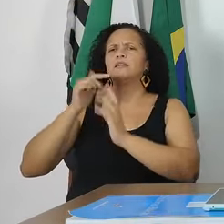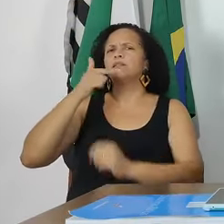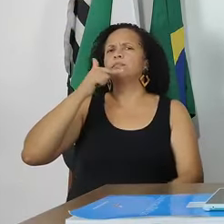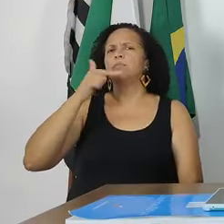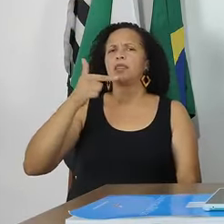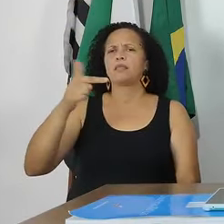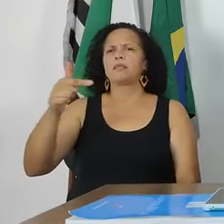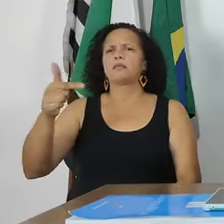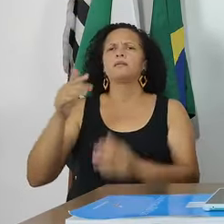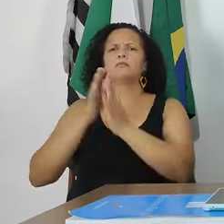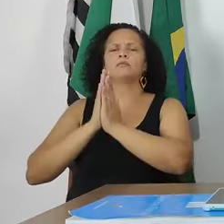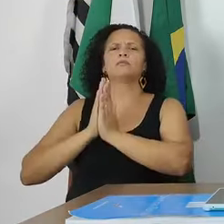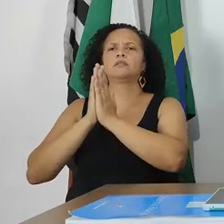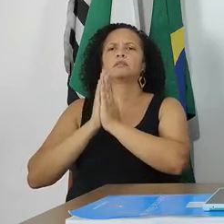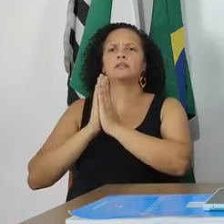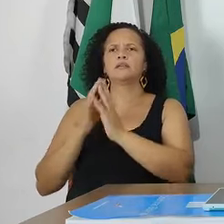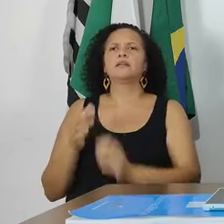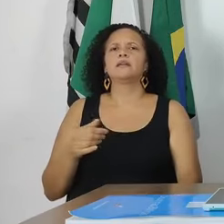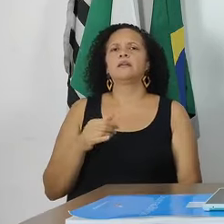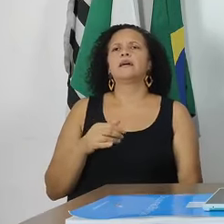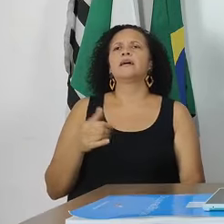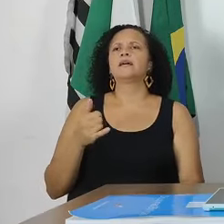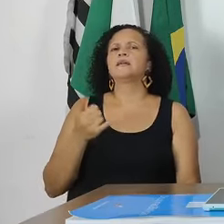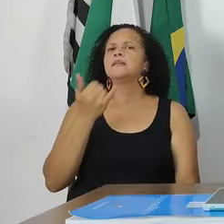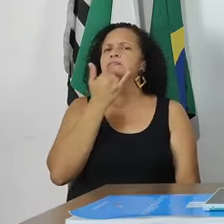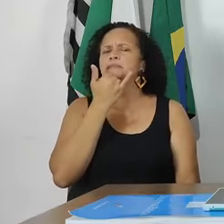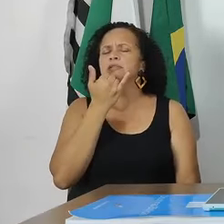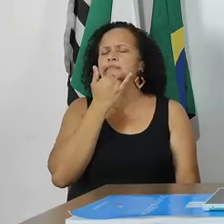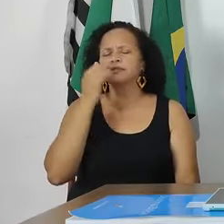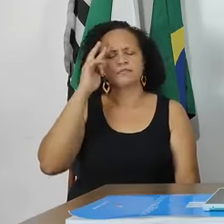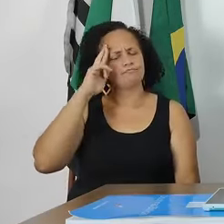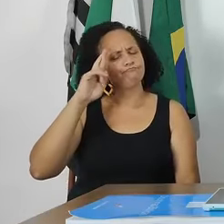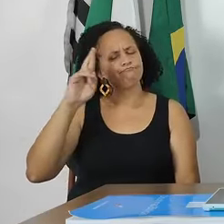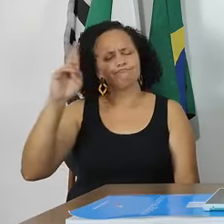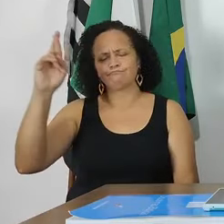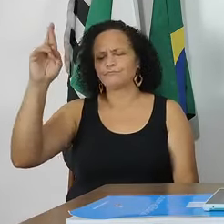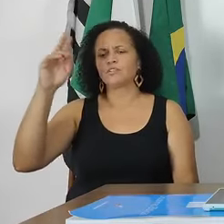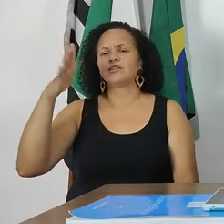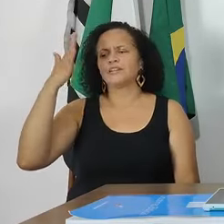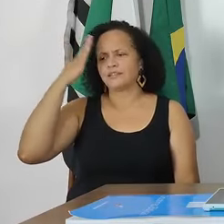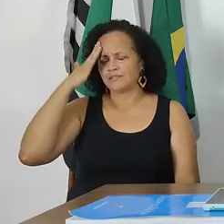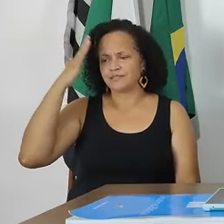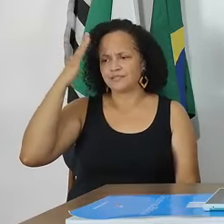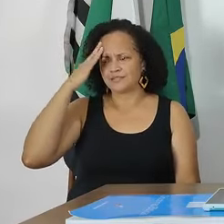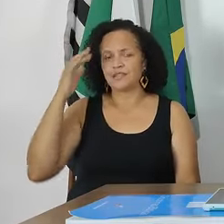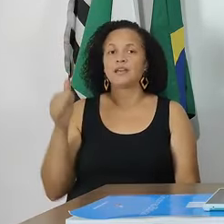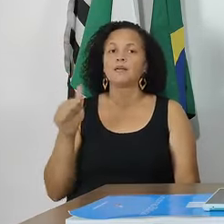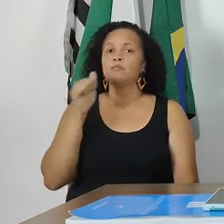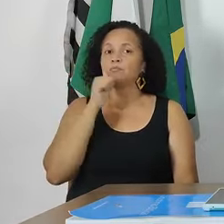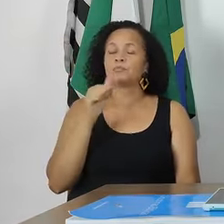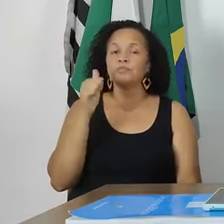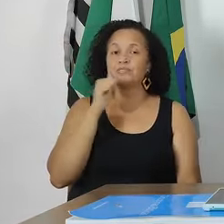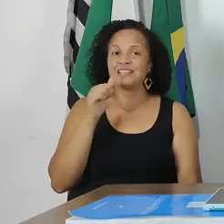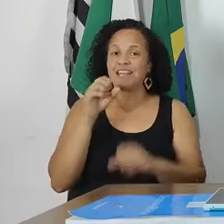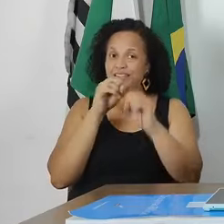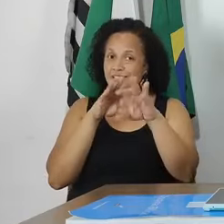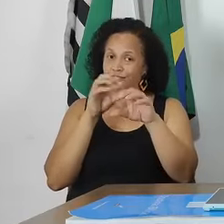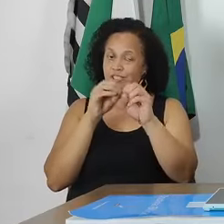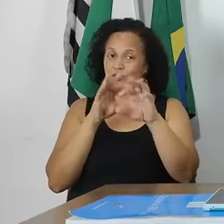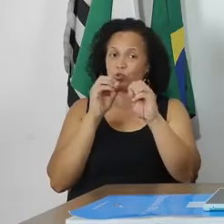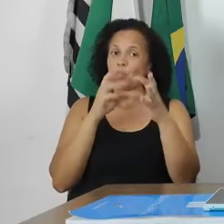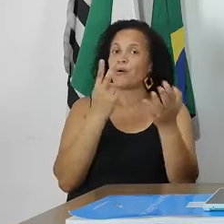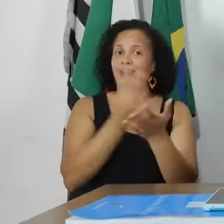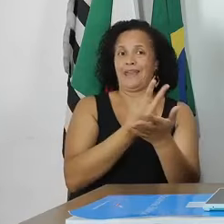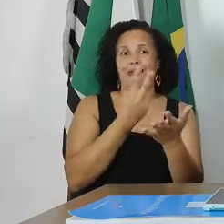eu sei que na tua palavra não bate com o que essa ministra pregou, não bate,